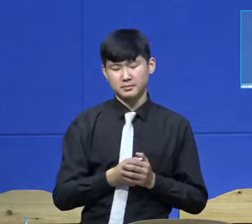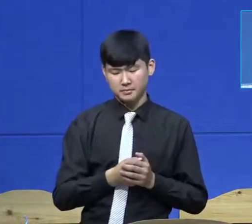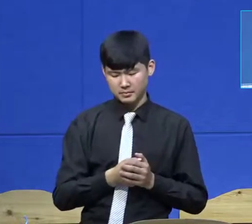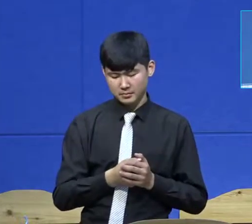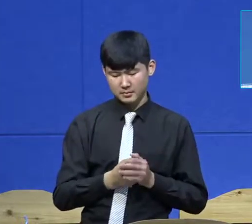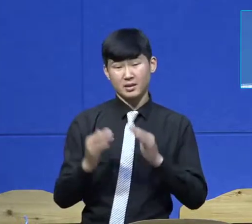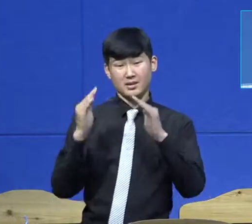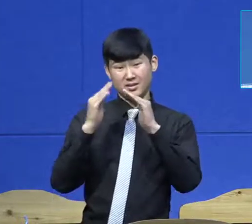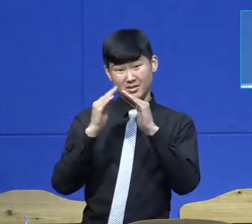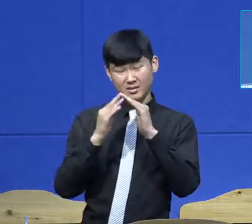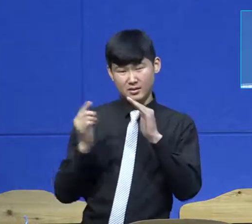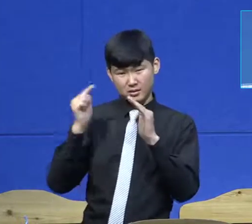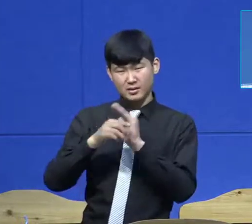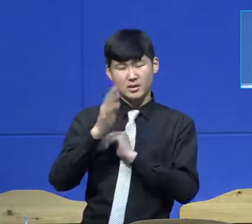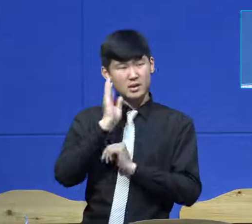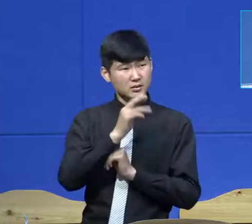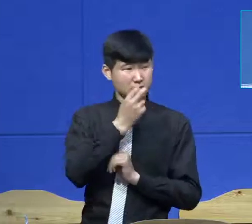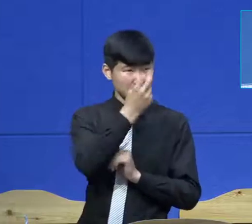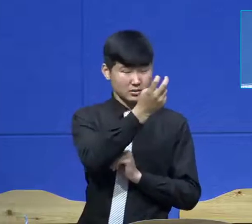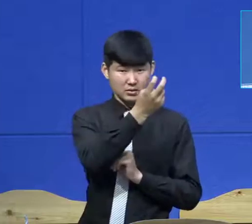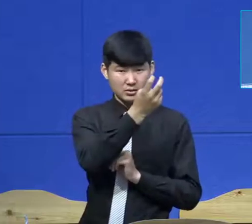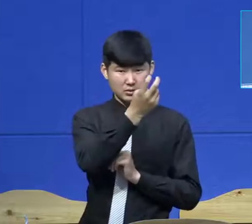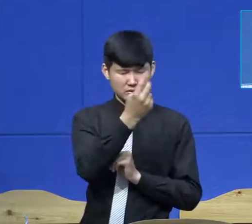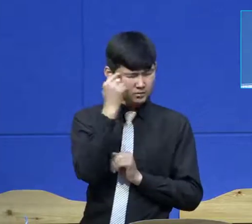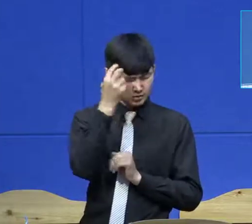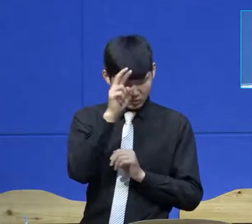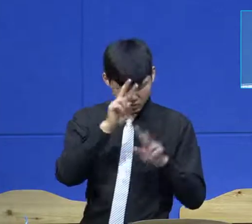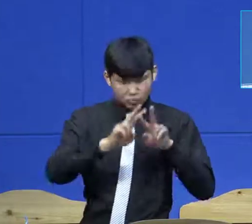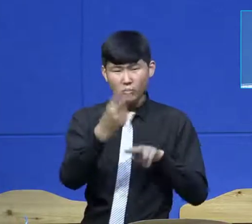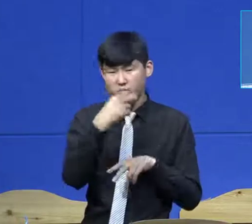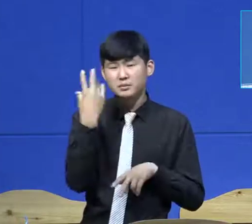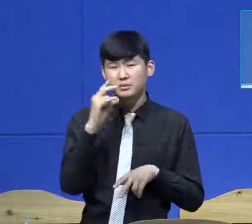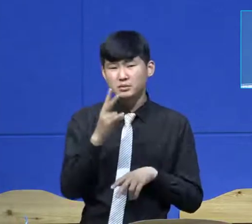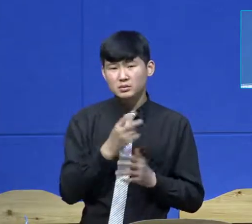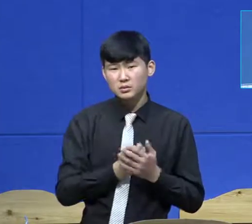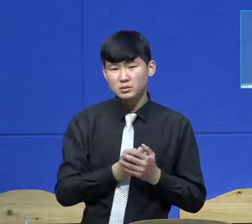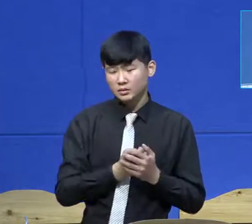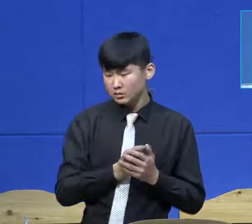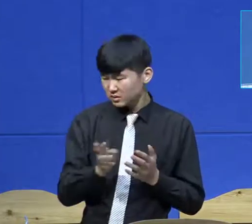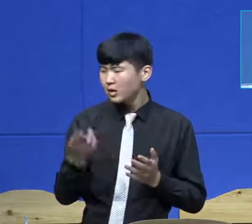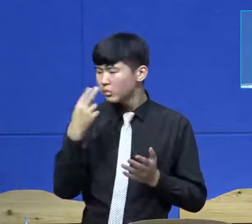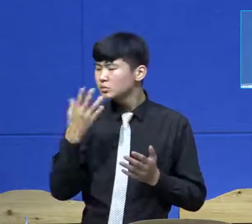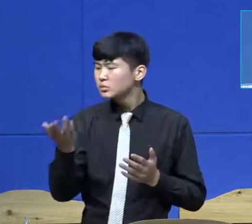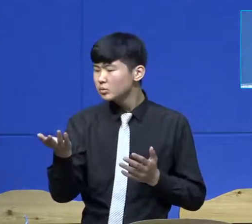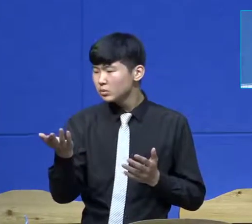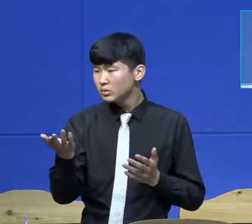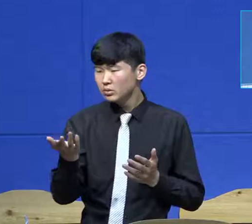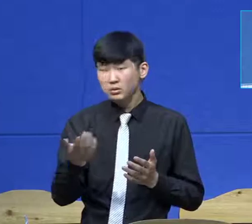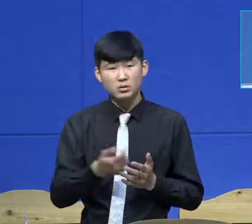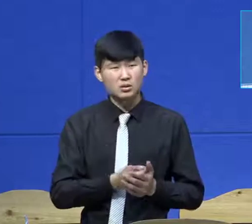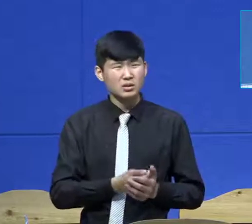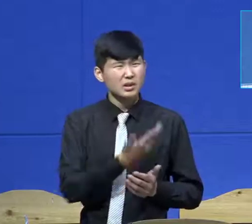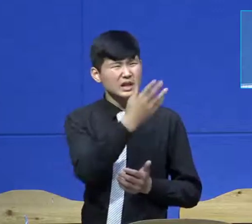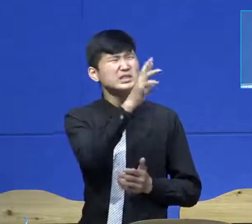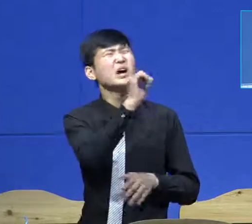Гэртэ ирээл ээжийгээ хараад уйлаад байн гуйдаг болсон. Чи яагаад байгаа юм бэ? Ээжээ та яах гэж сургууль дээр ирсэн?